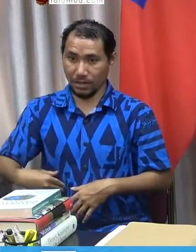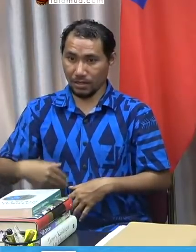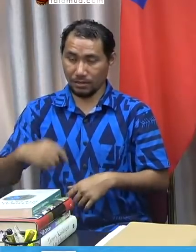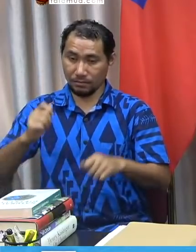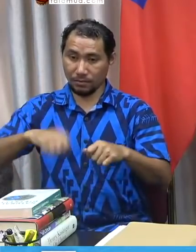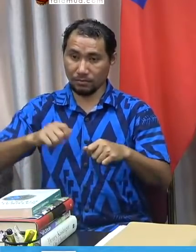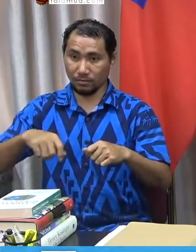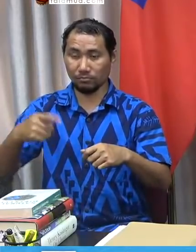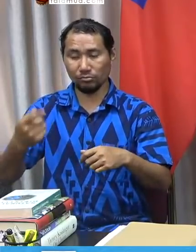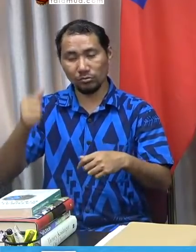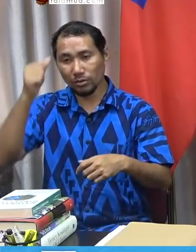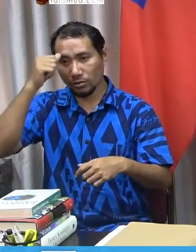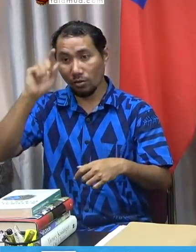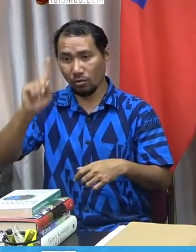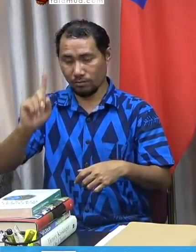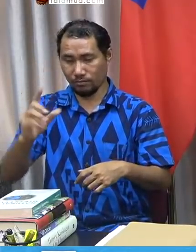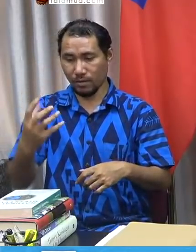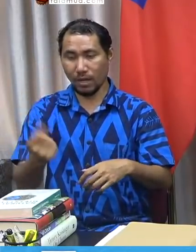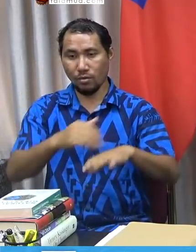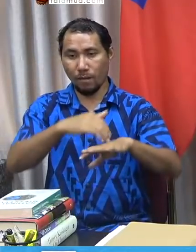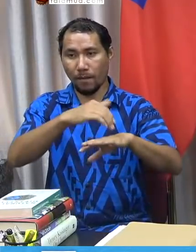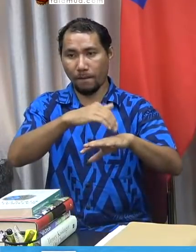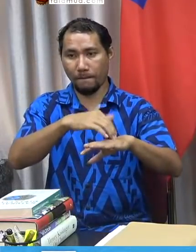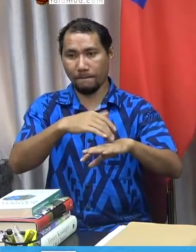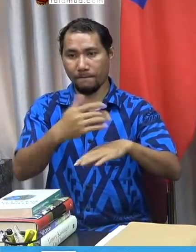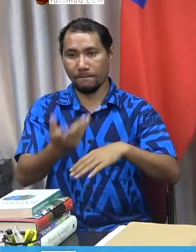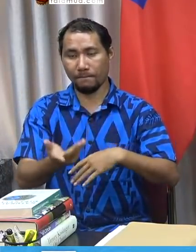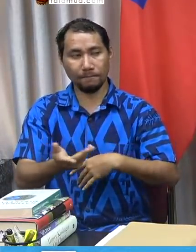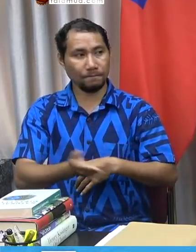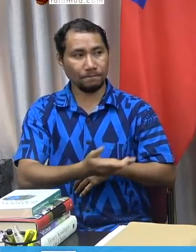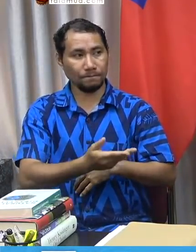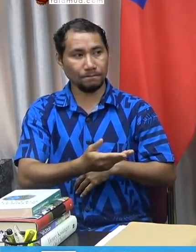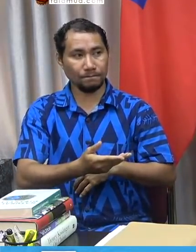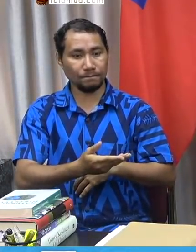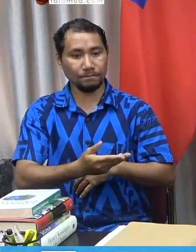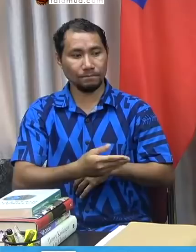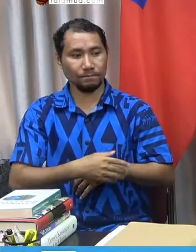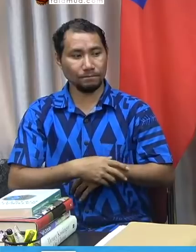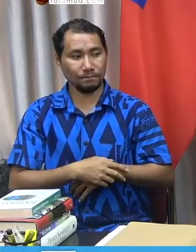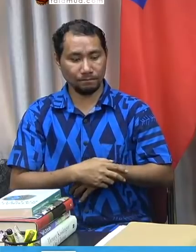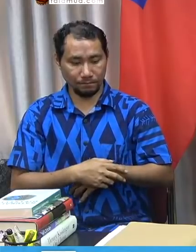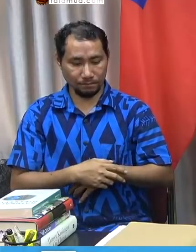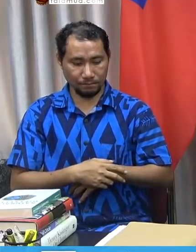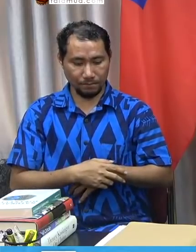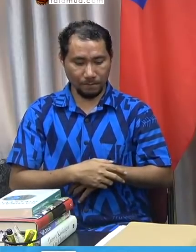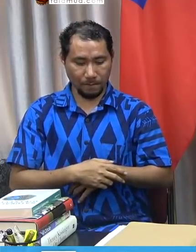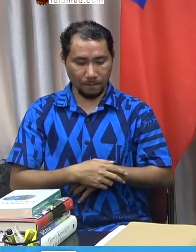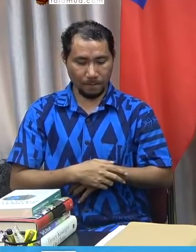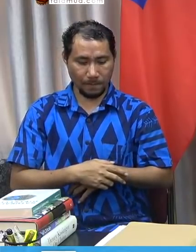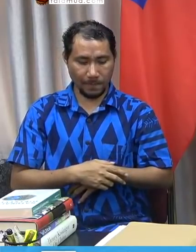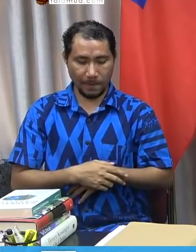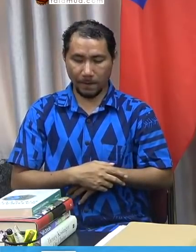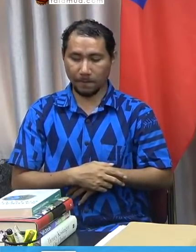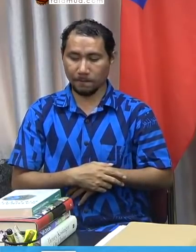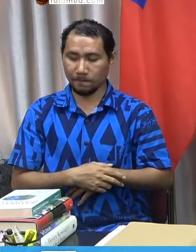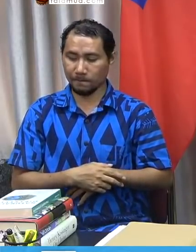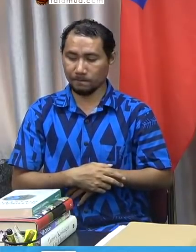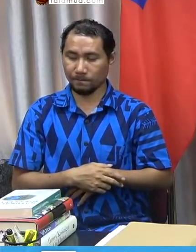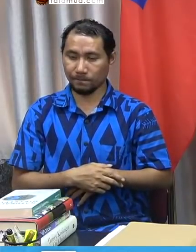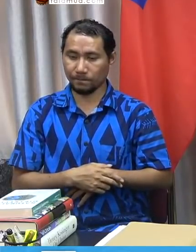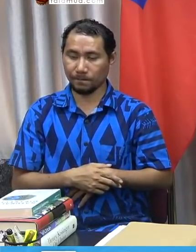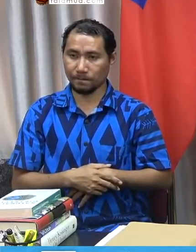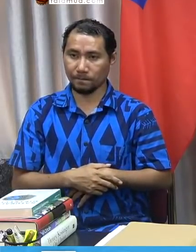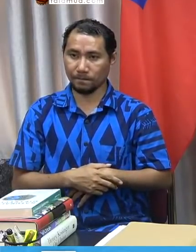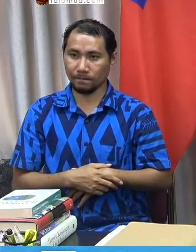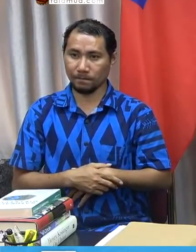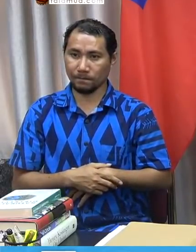tūlanga whale tolu. E iei foi la le angango le te maitai minsta. E sa ili